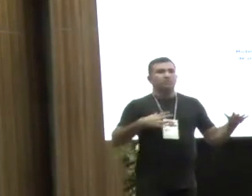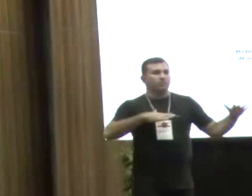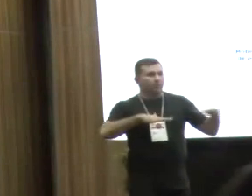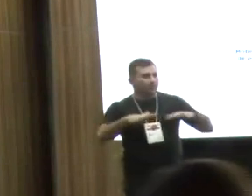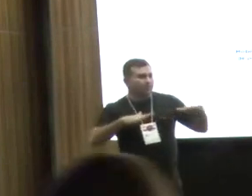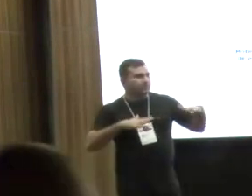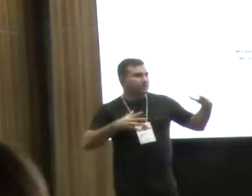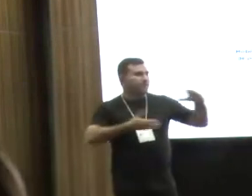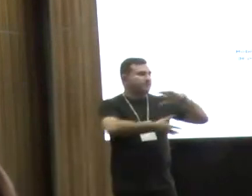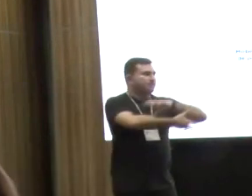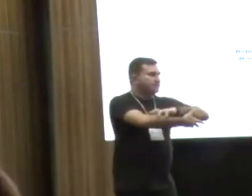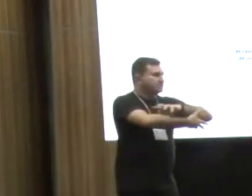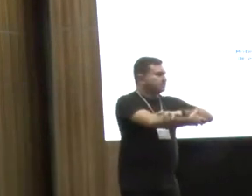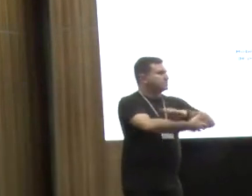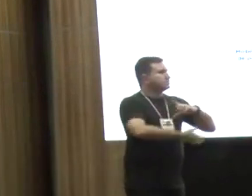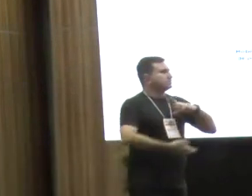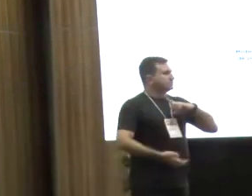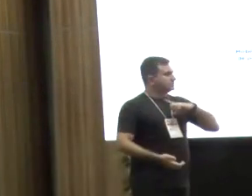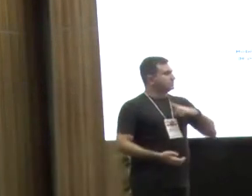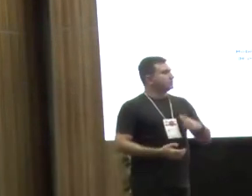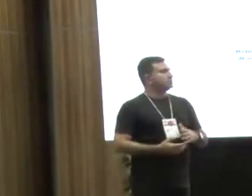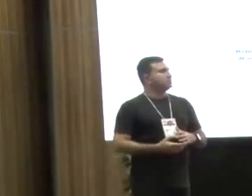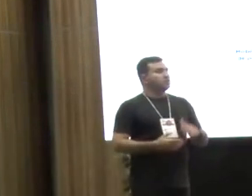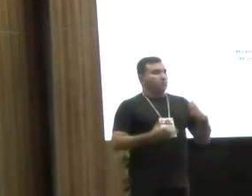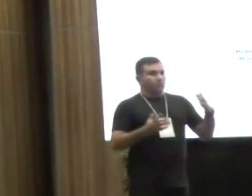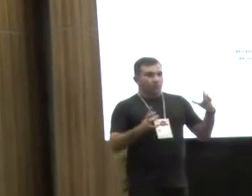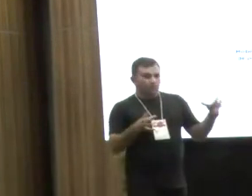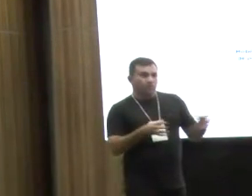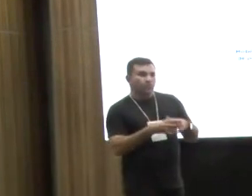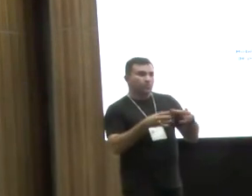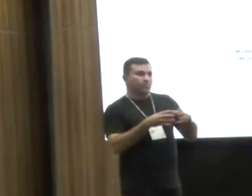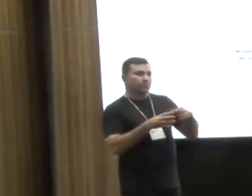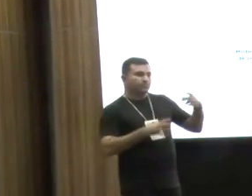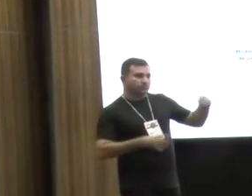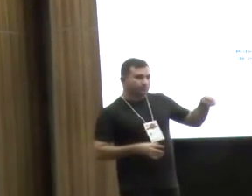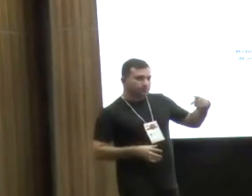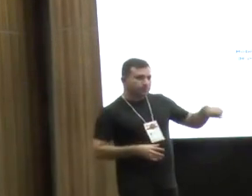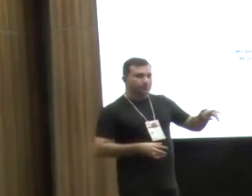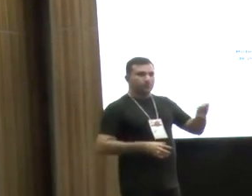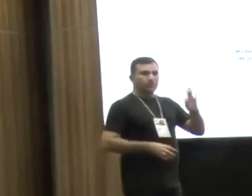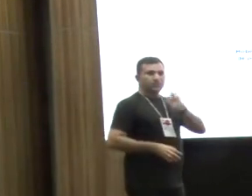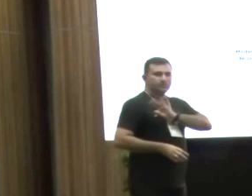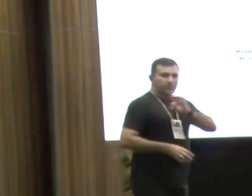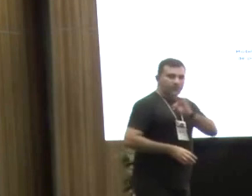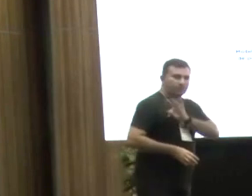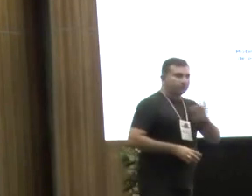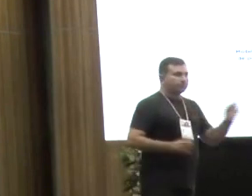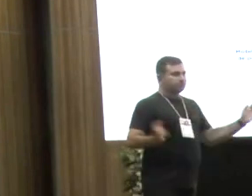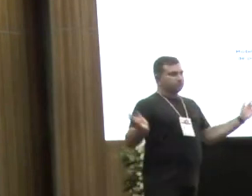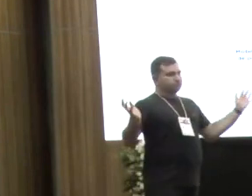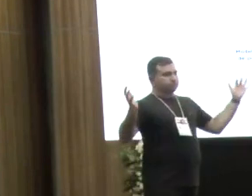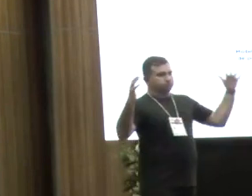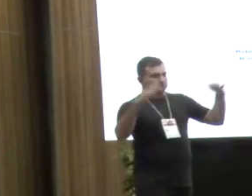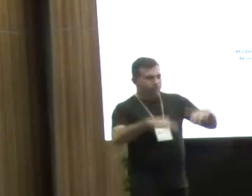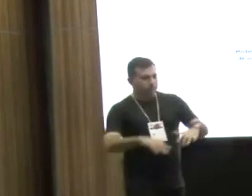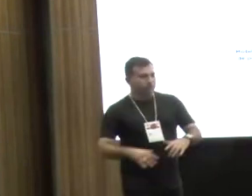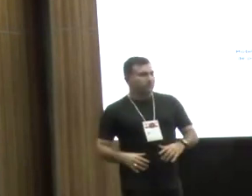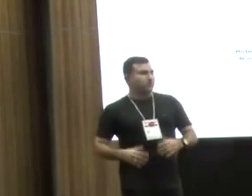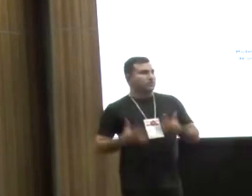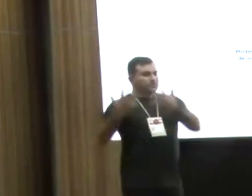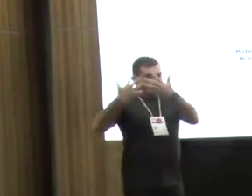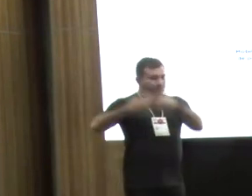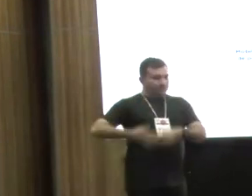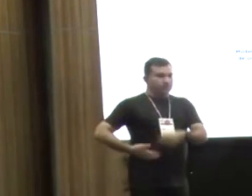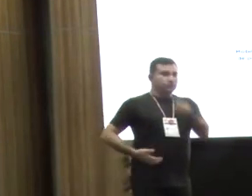o próprio corpo docente dele de técnicos, ele mobilizou